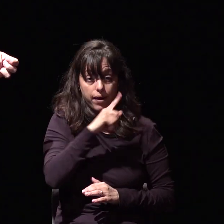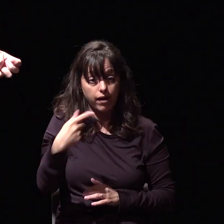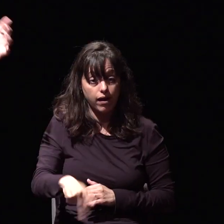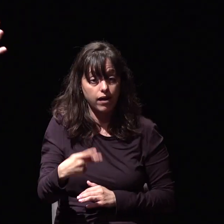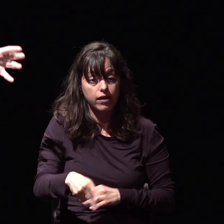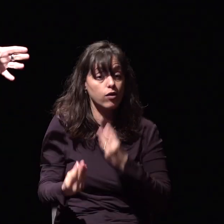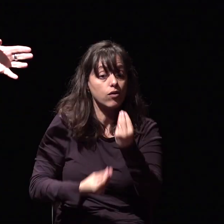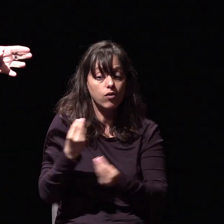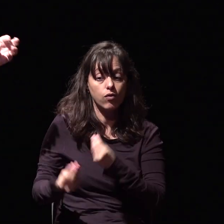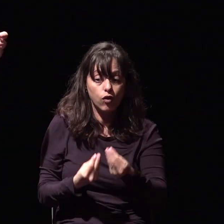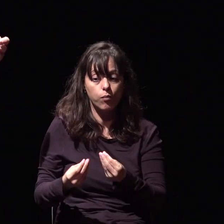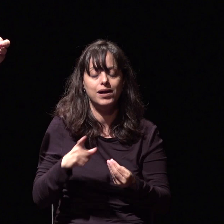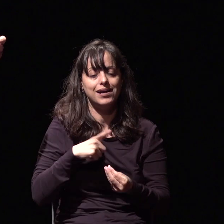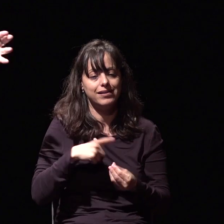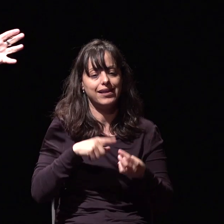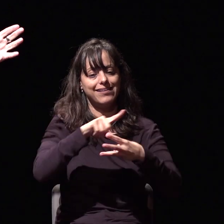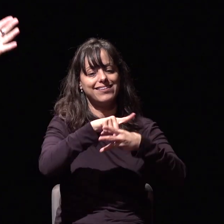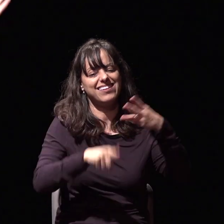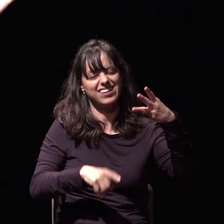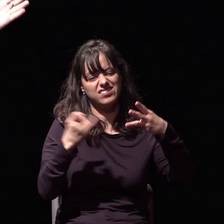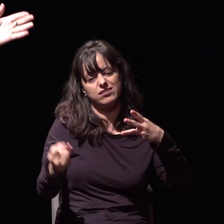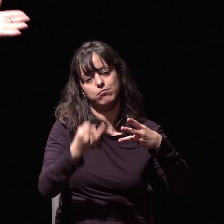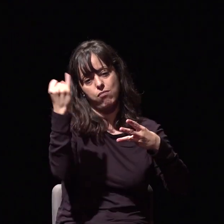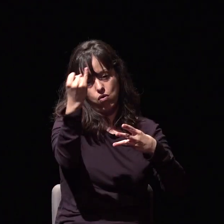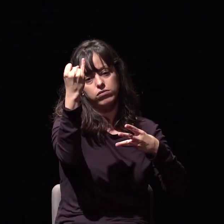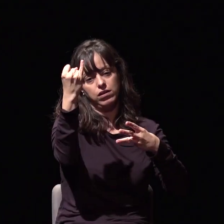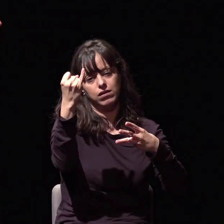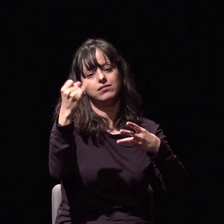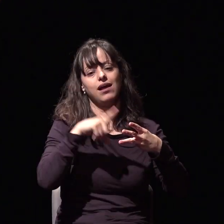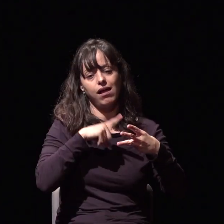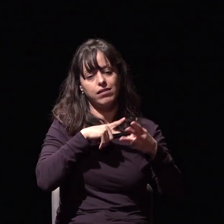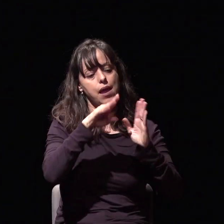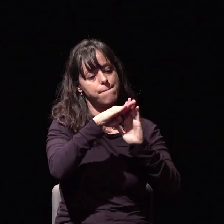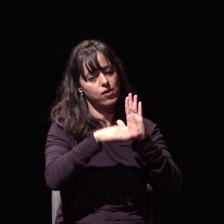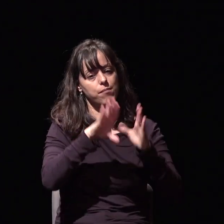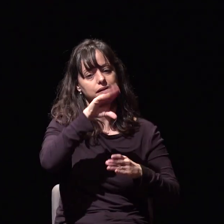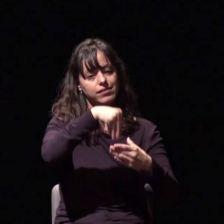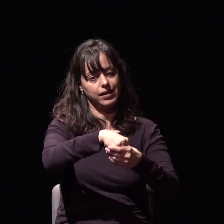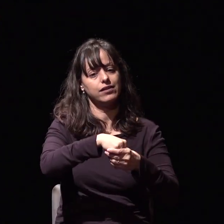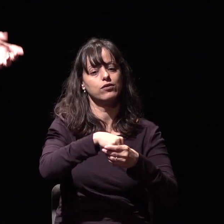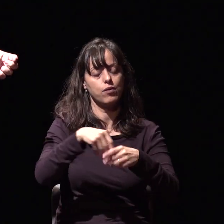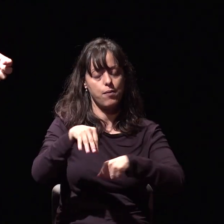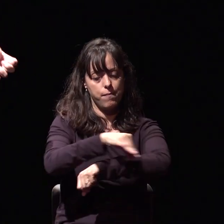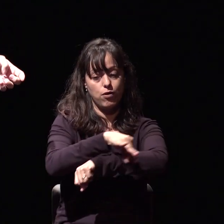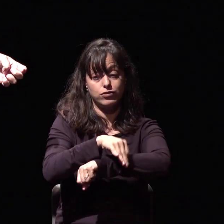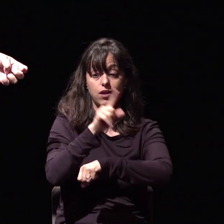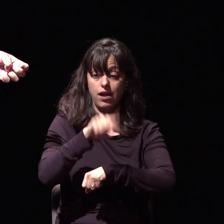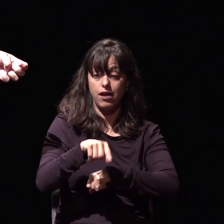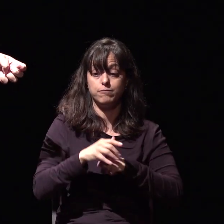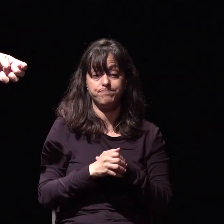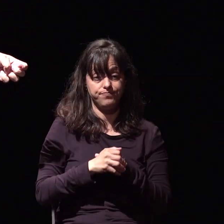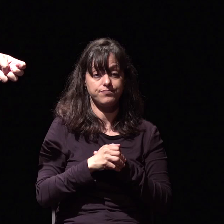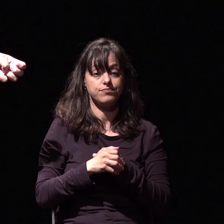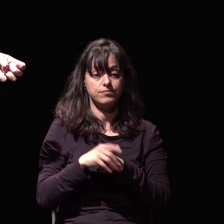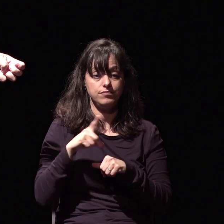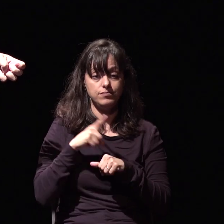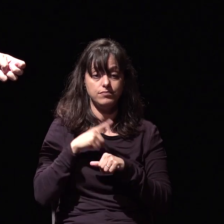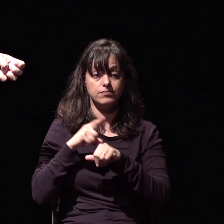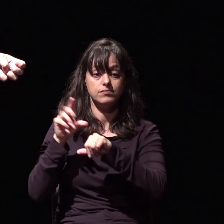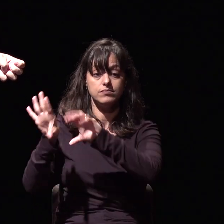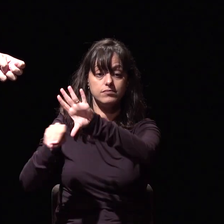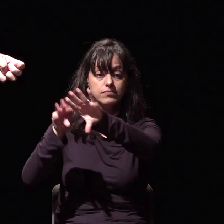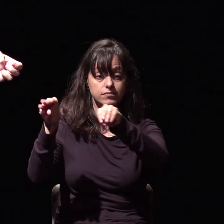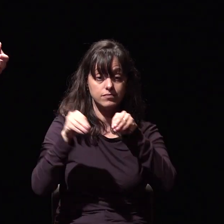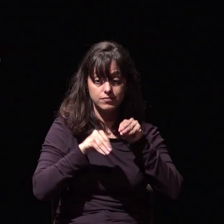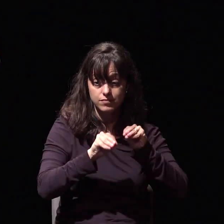projeto? E tem três questões que me parecem importantes, que perpassam a obra da Lina, a trajetória da Lina, que é colecionar, expor e